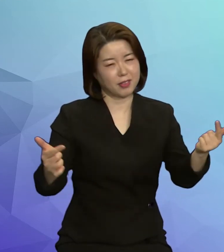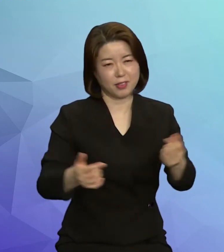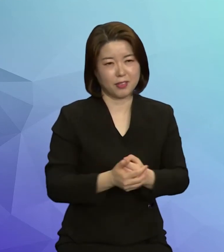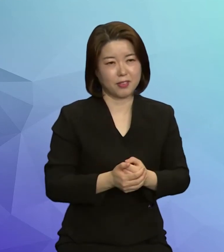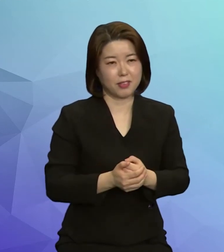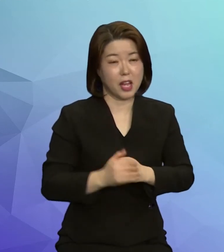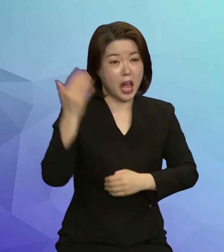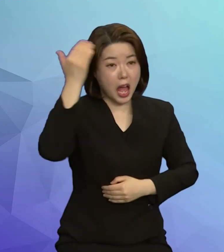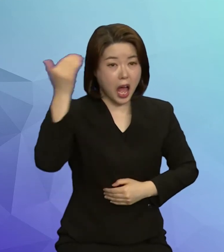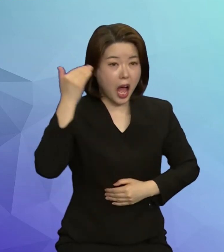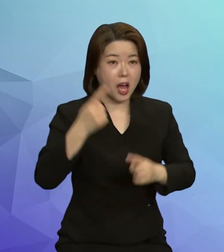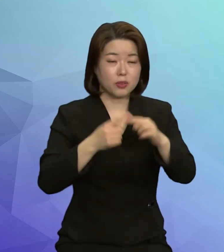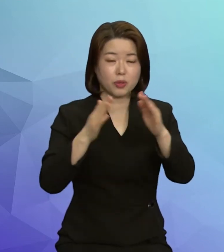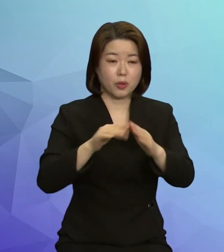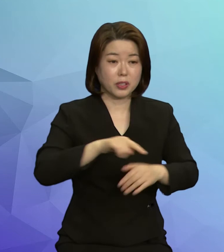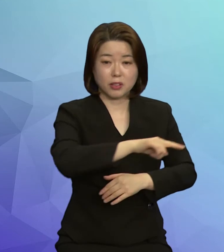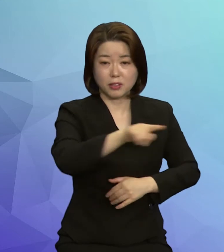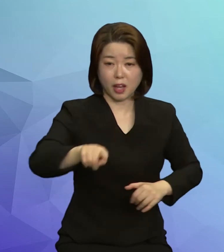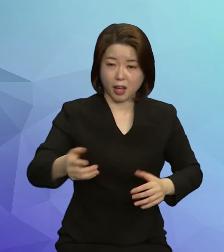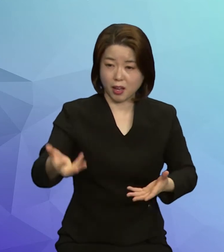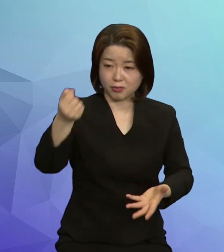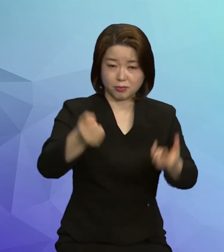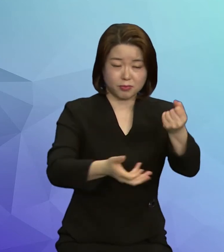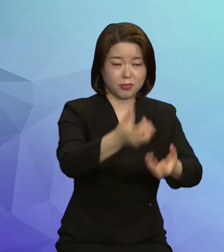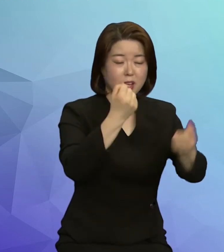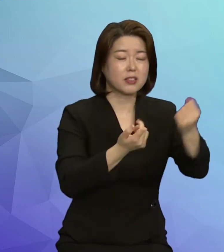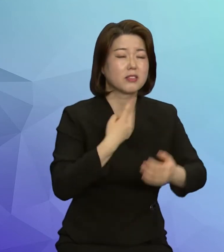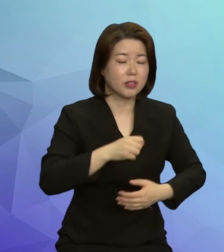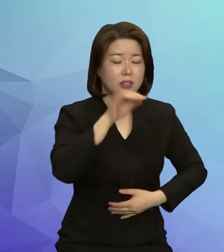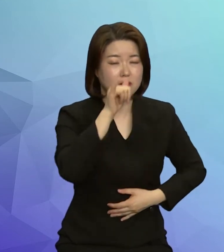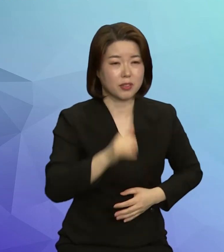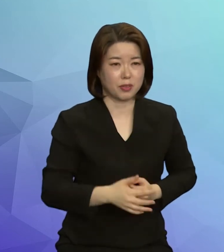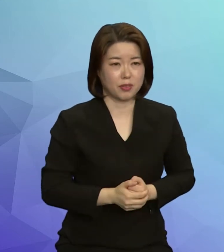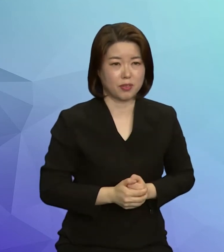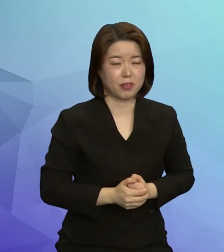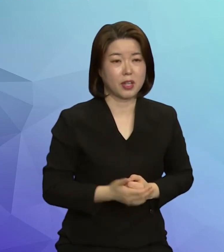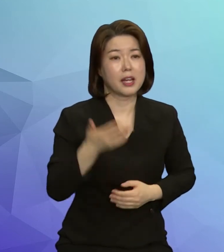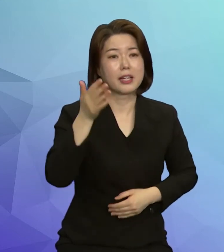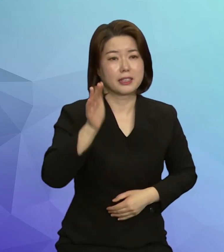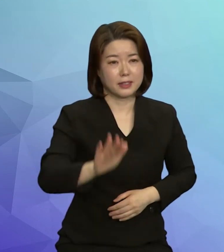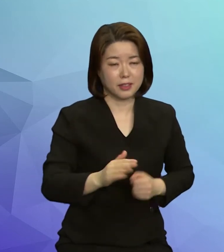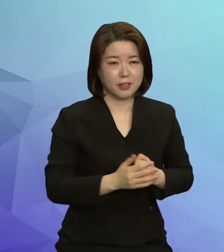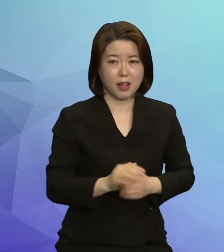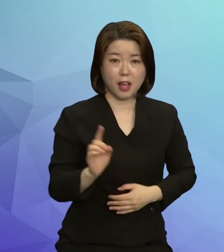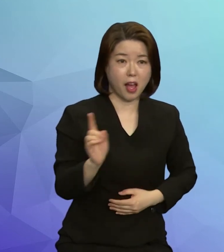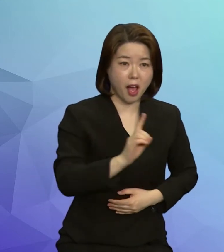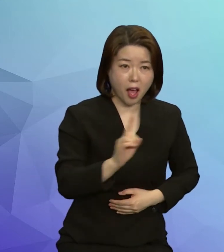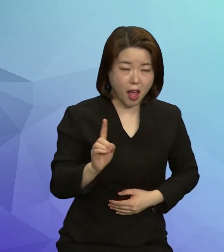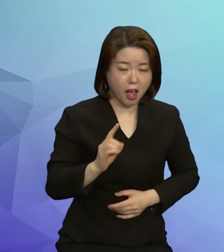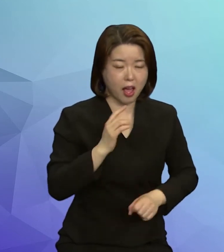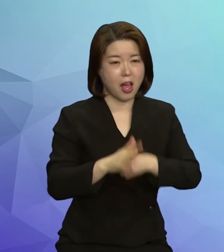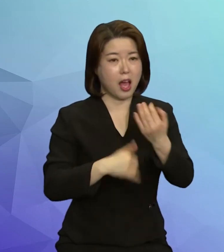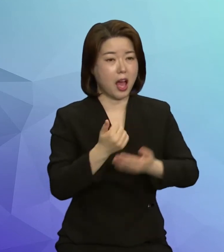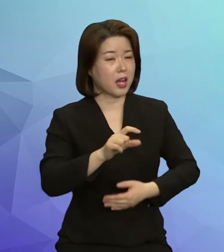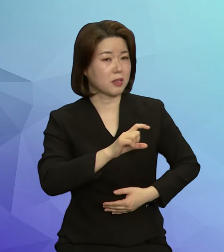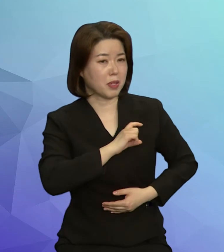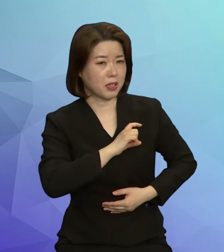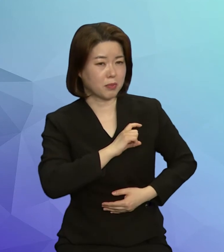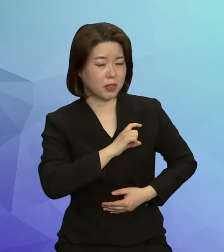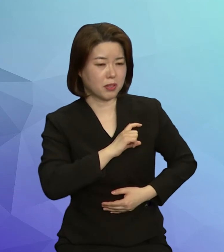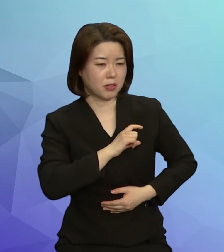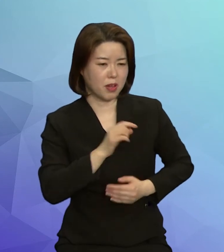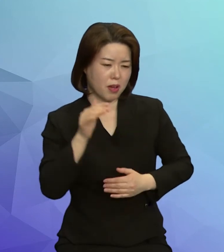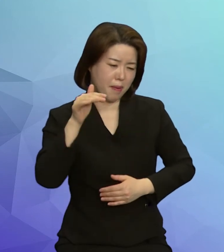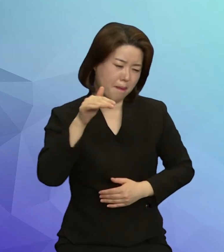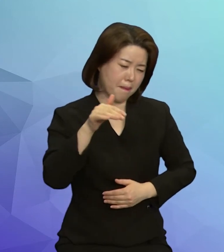아니었어요. 한국 교회는요, 그런 것들을 다 가져보았어요. 그런데 어째 하나님의